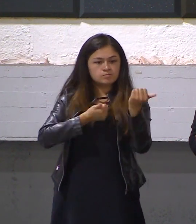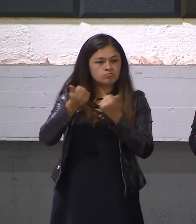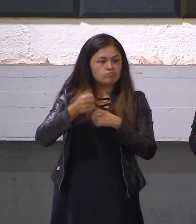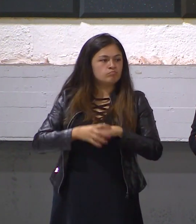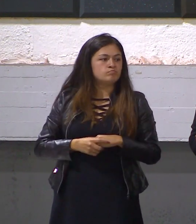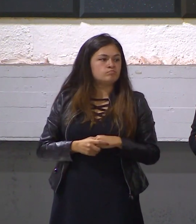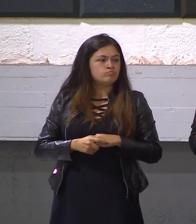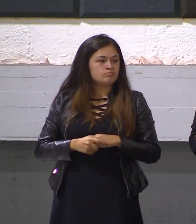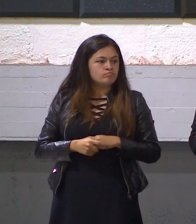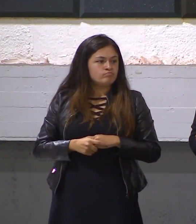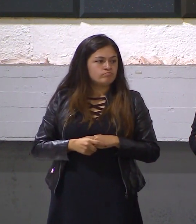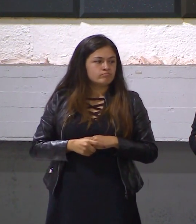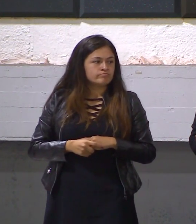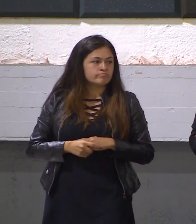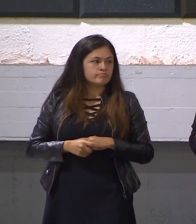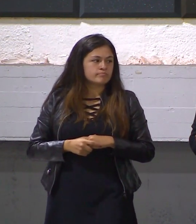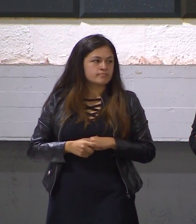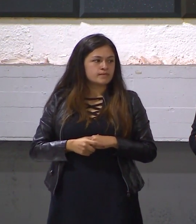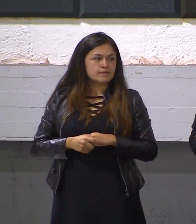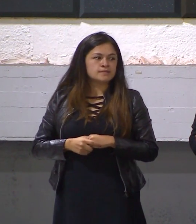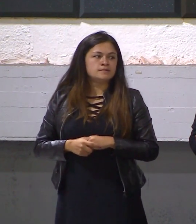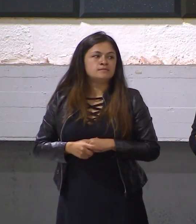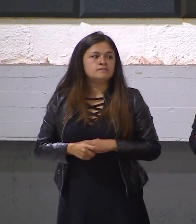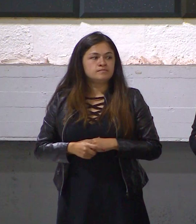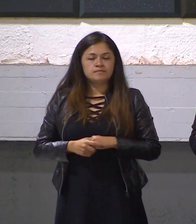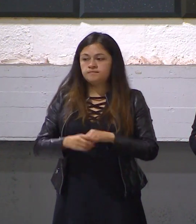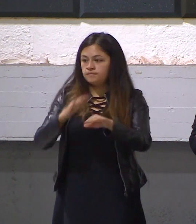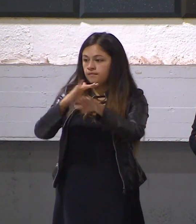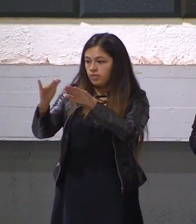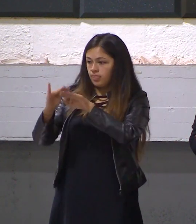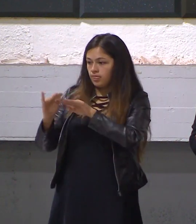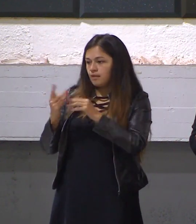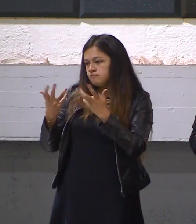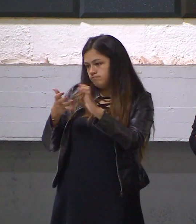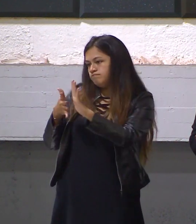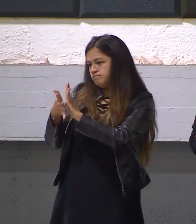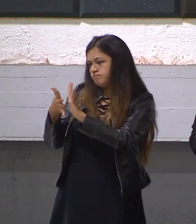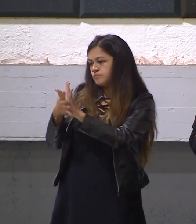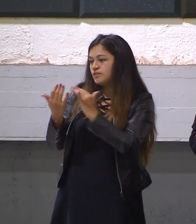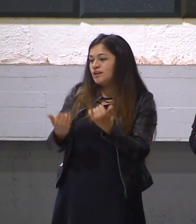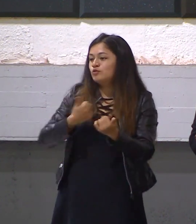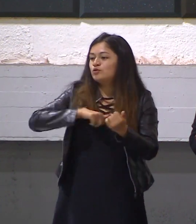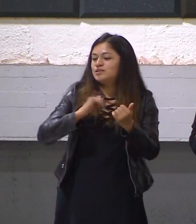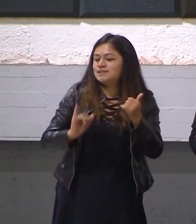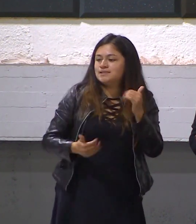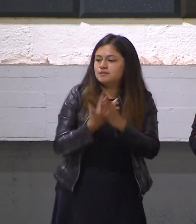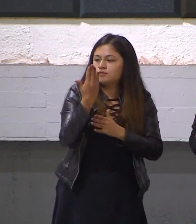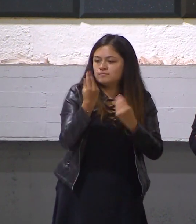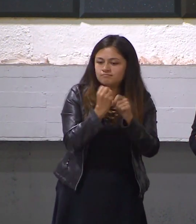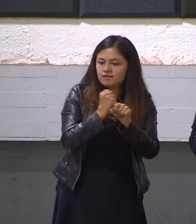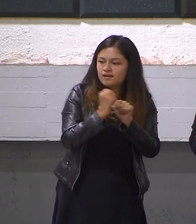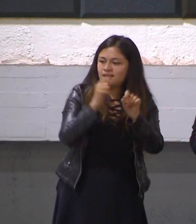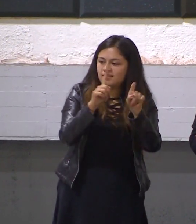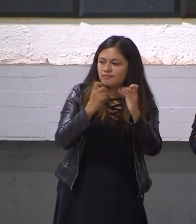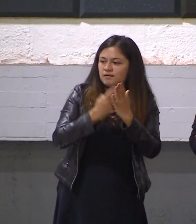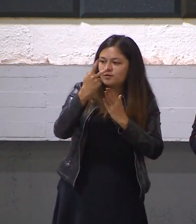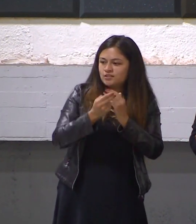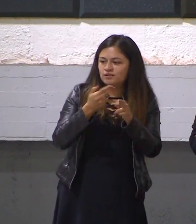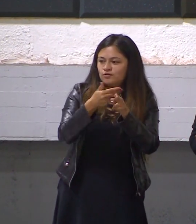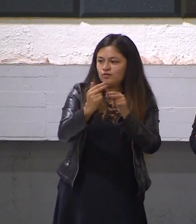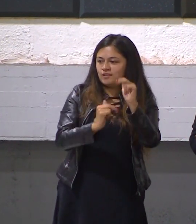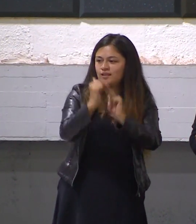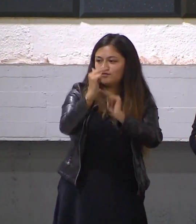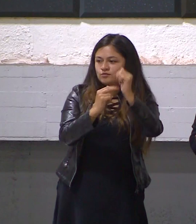para comentarles también que estamos trabajando por ese proyecto de construcción se han hecho unas